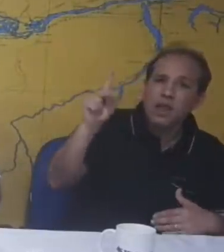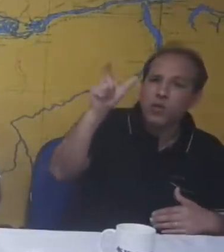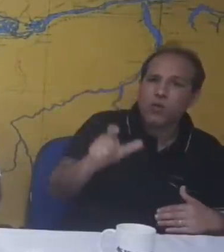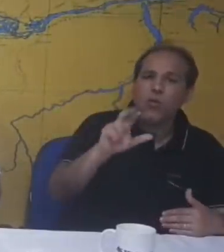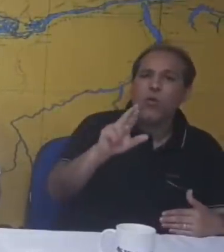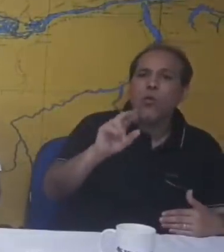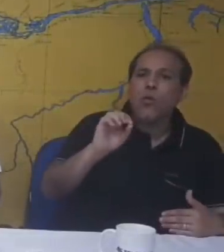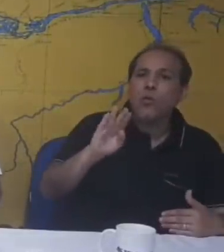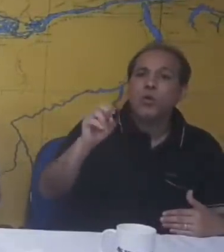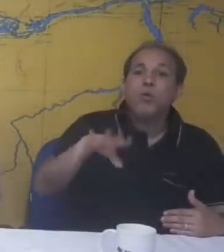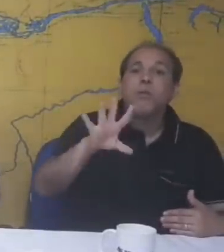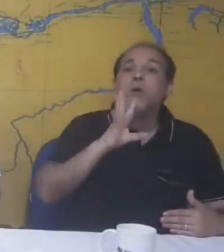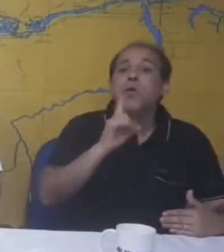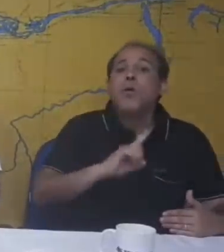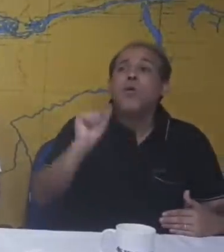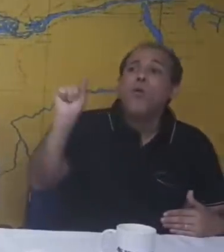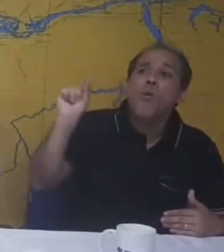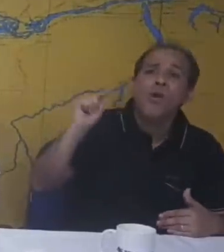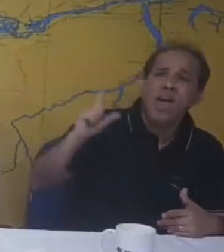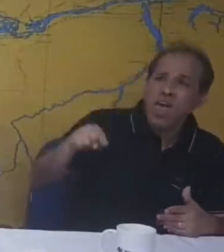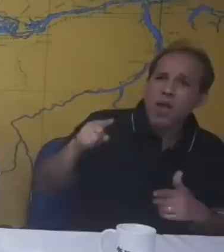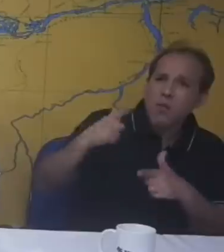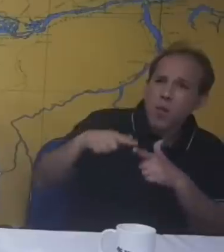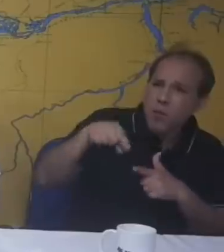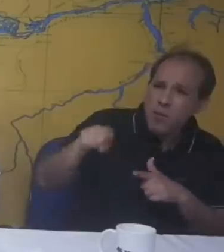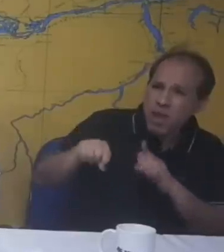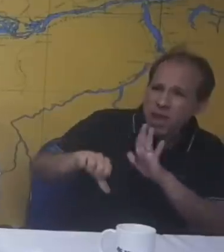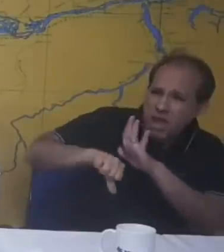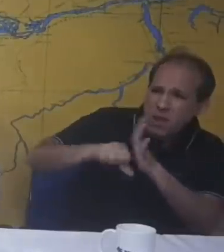Robson, né? Mas ele não tinha conhecimento. Estava com a mala fechada, de boa